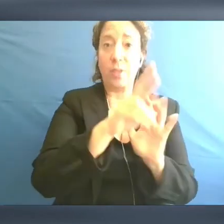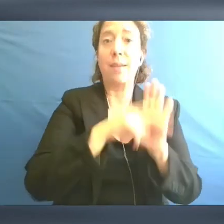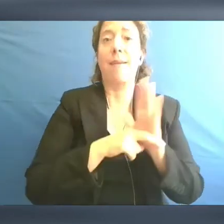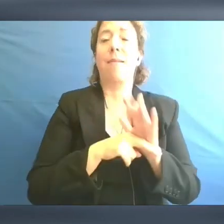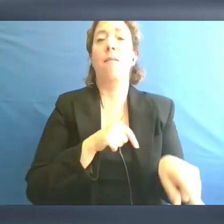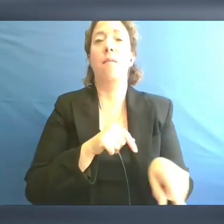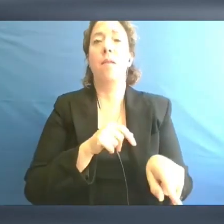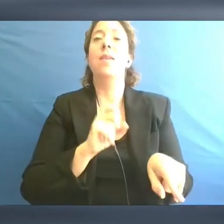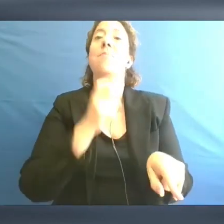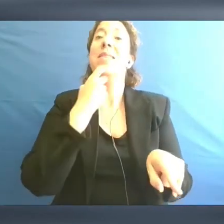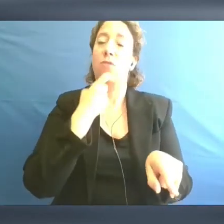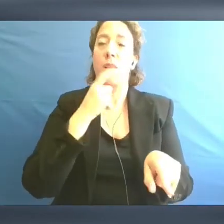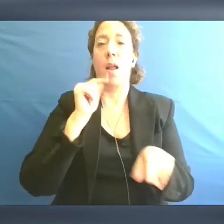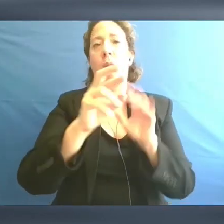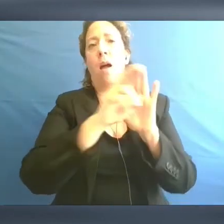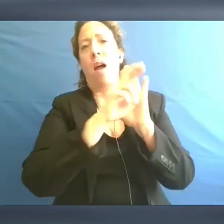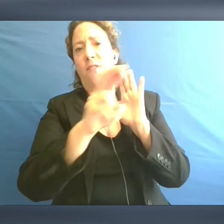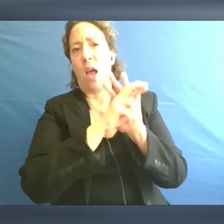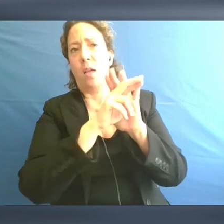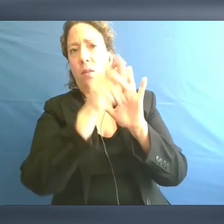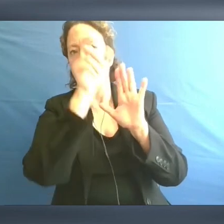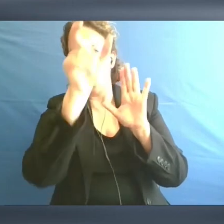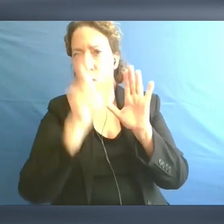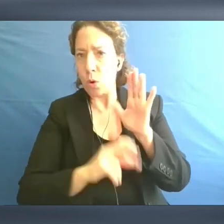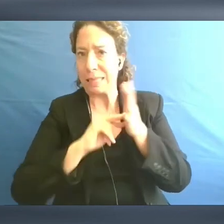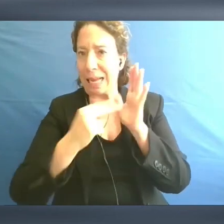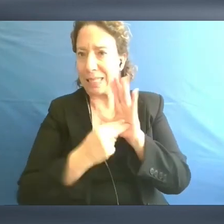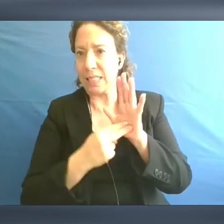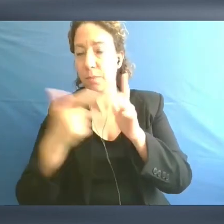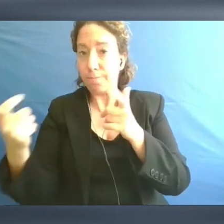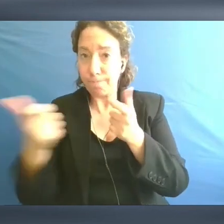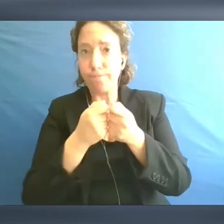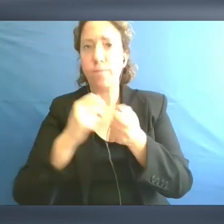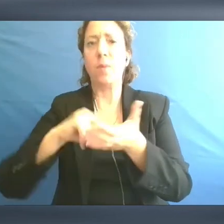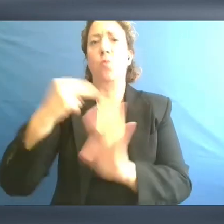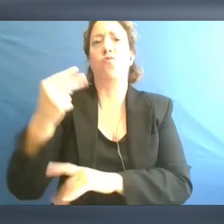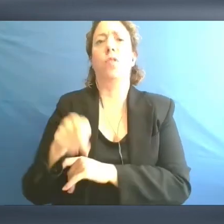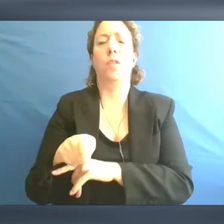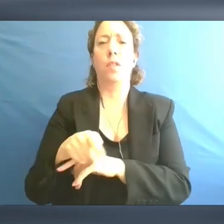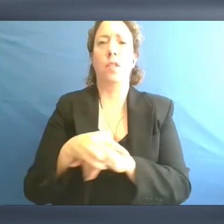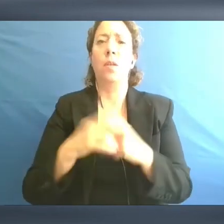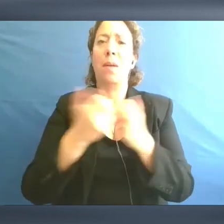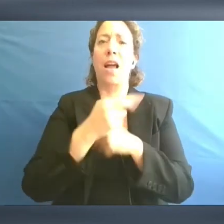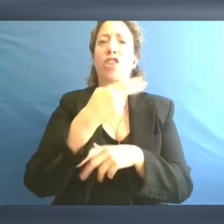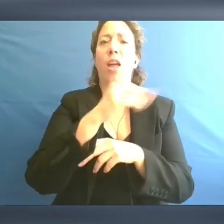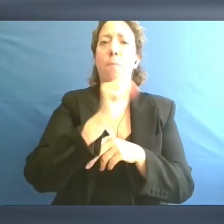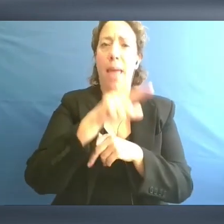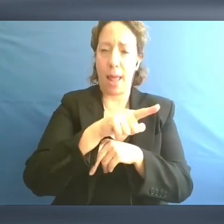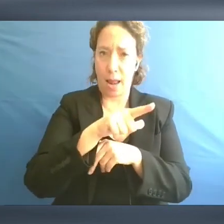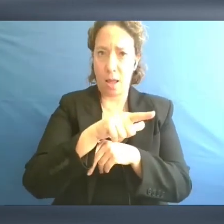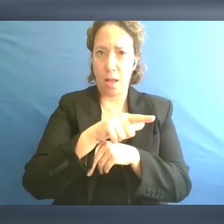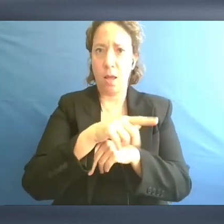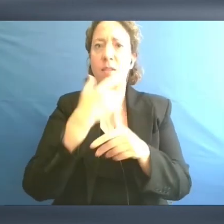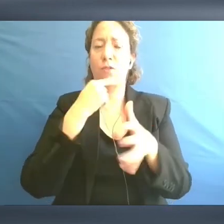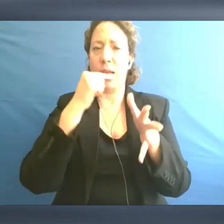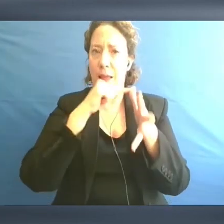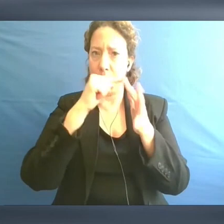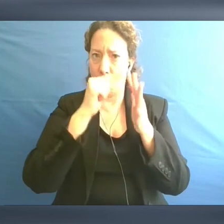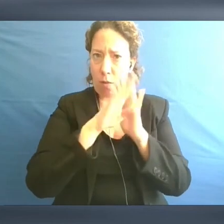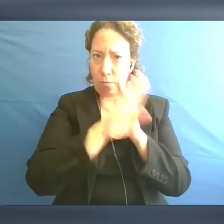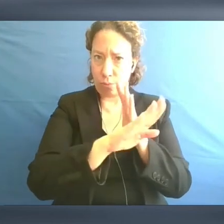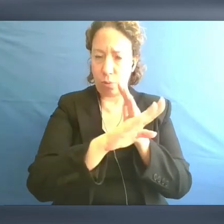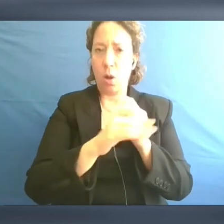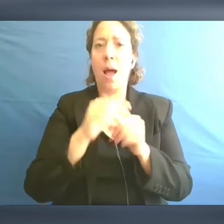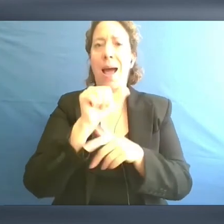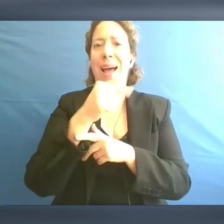se référer aux termes techniques associés à cette technologie. Si on écrit une règle pour HTML, on peut parler d'un élément HTML, on peut parler d'un attribut, on